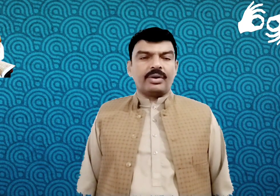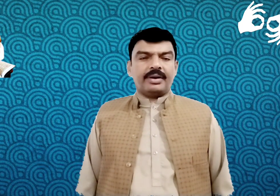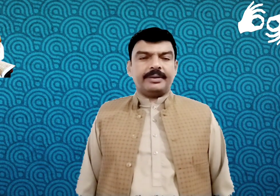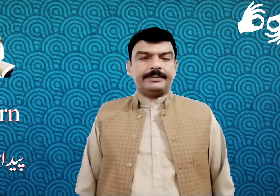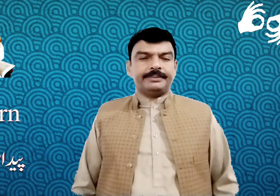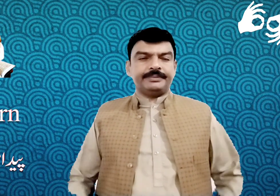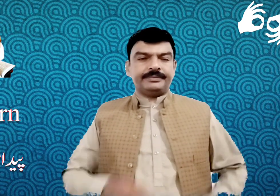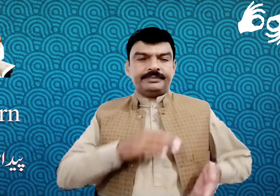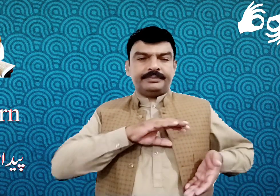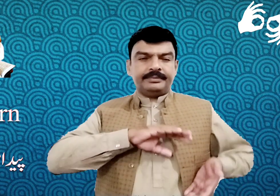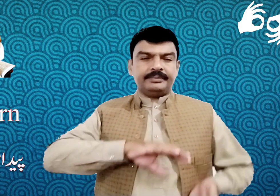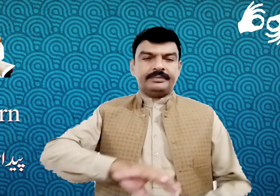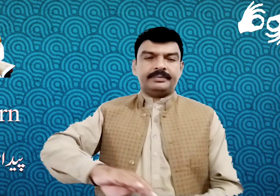बॉर्न